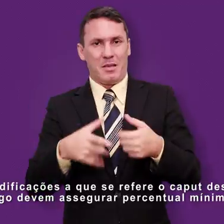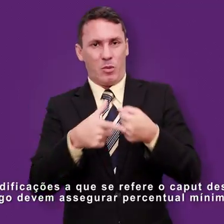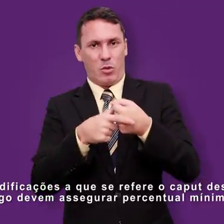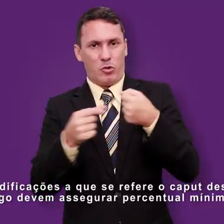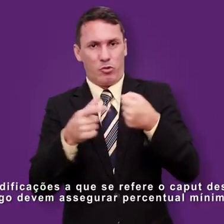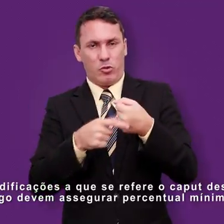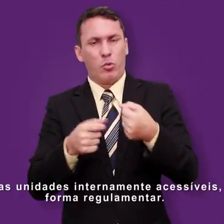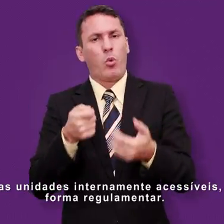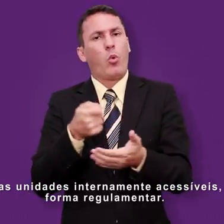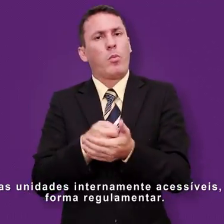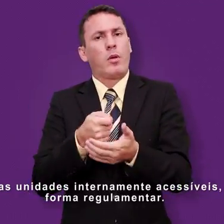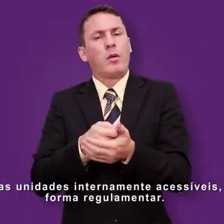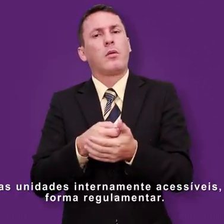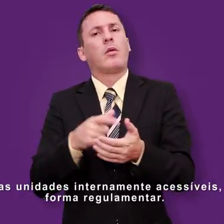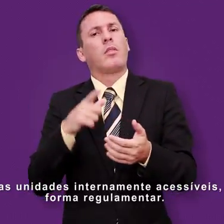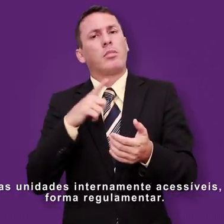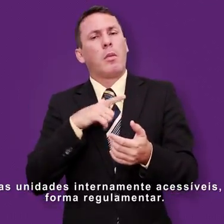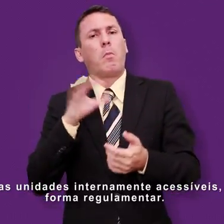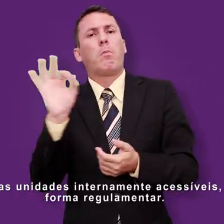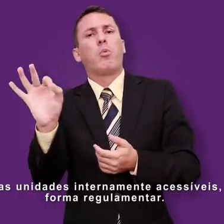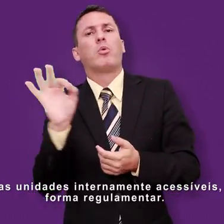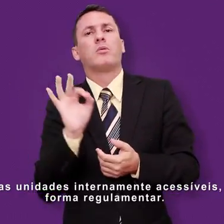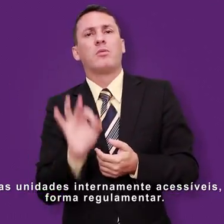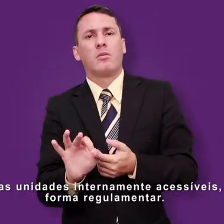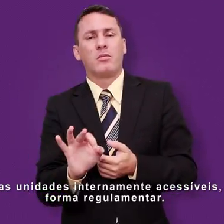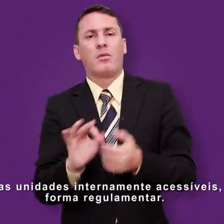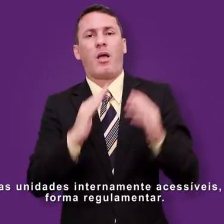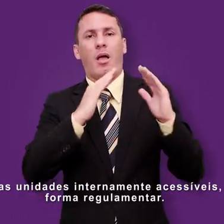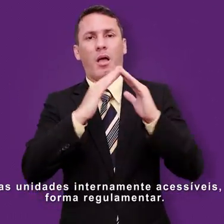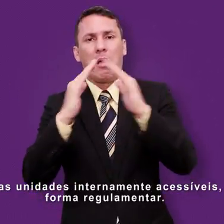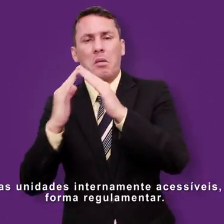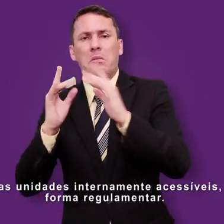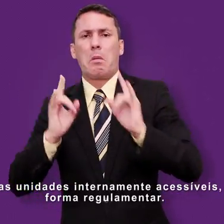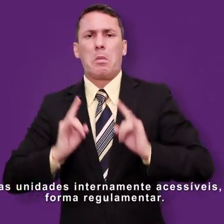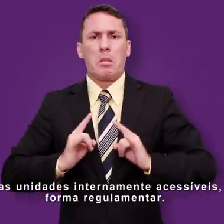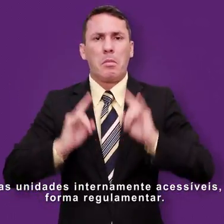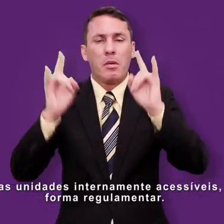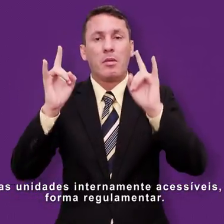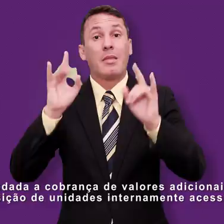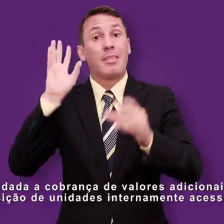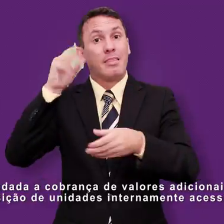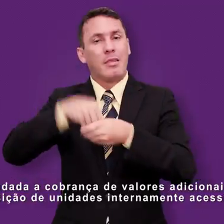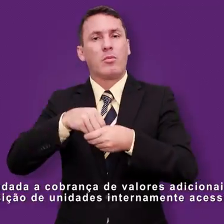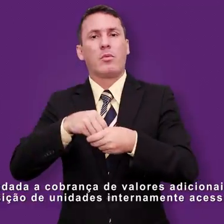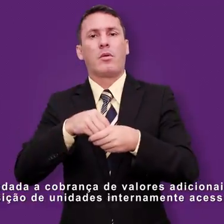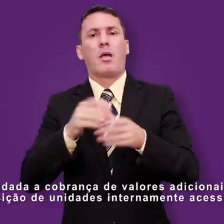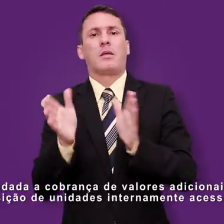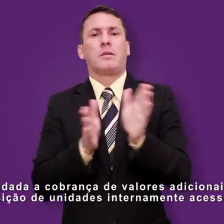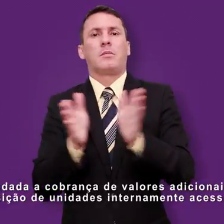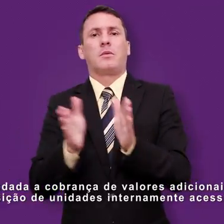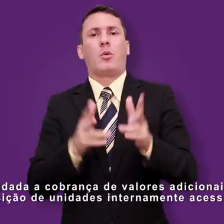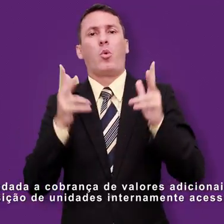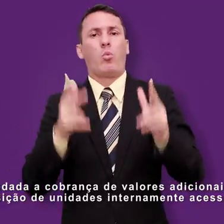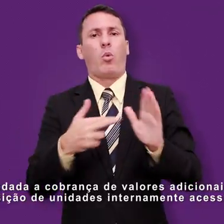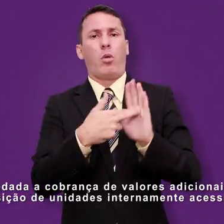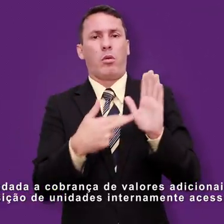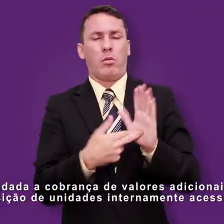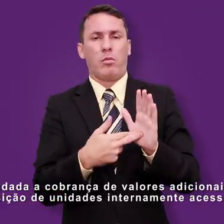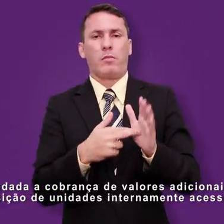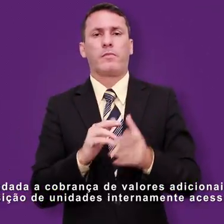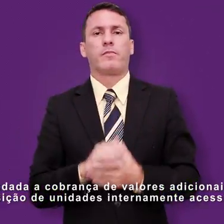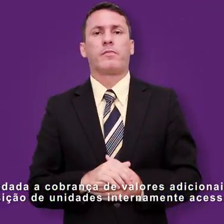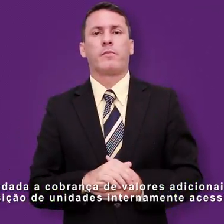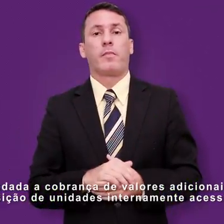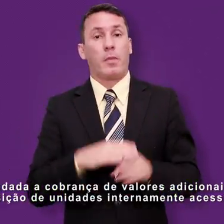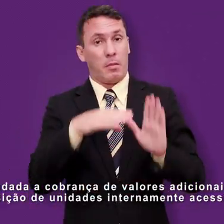assegurar percentual mínimo de suas unidades internamente acessíveis na forma regulamentar. Parágrafo 2º. É vedada